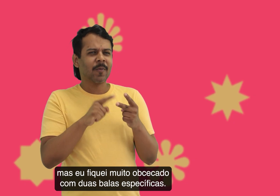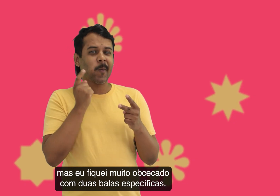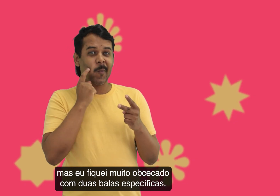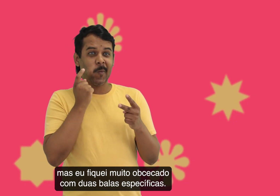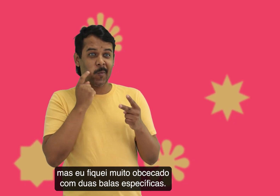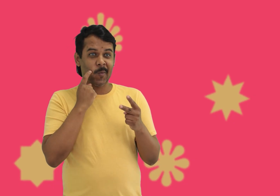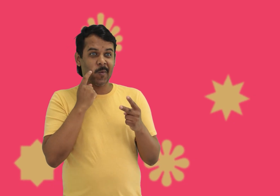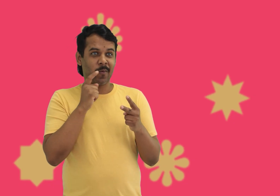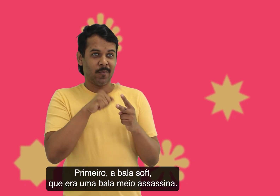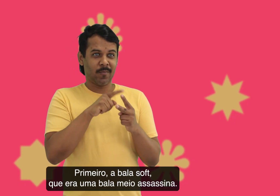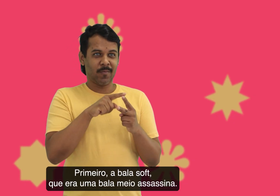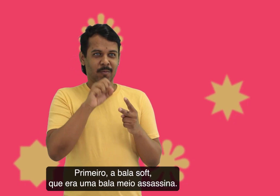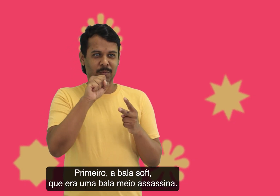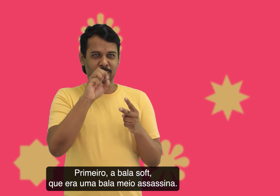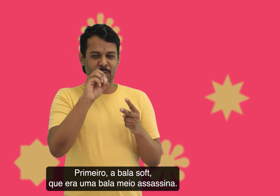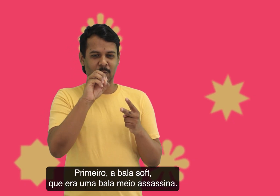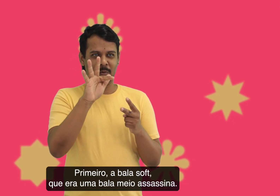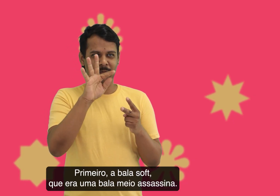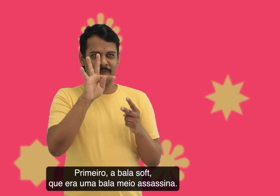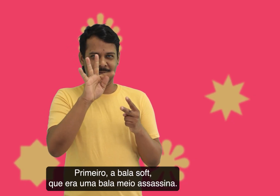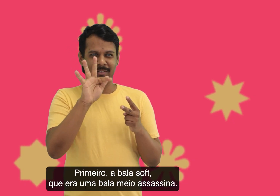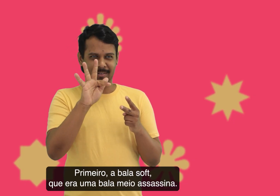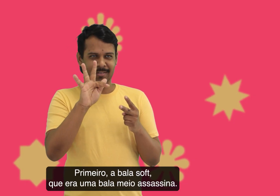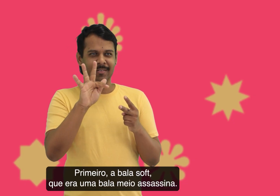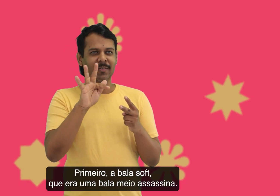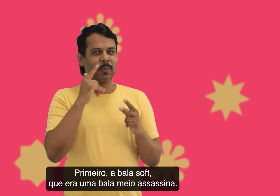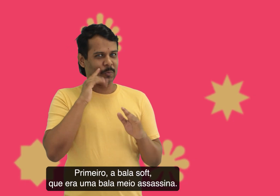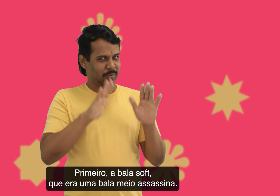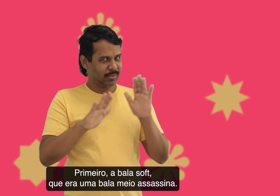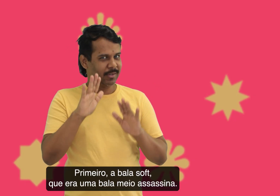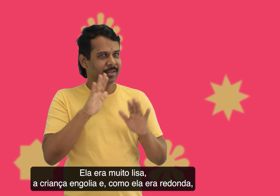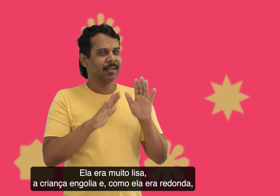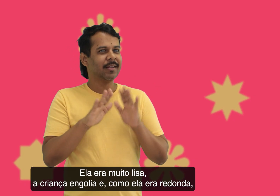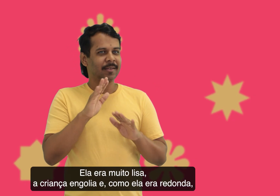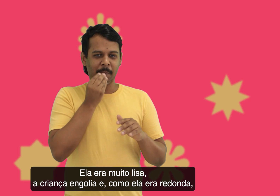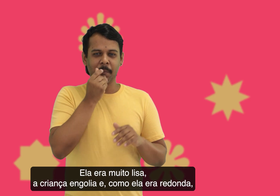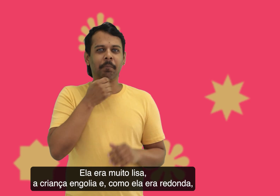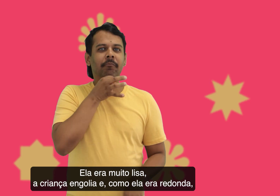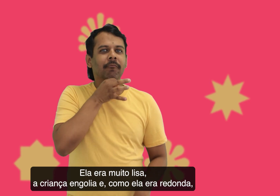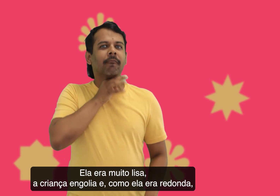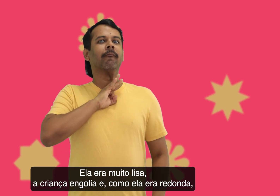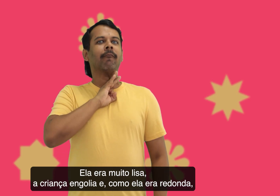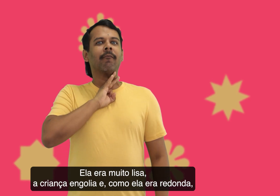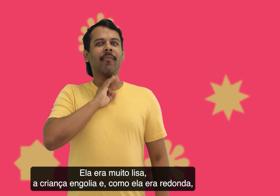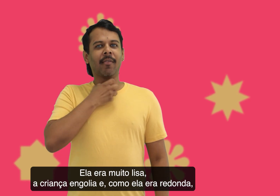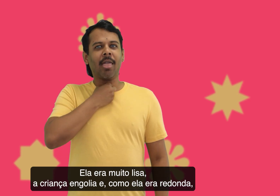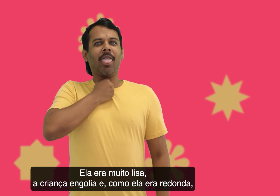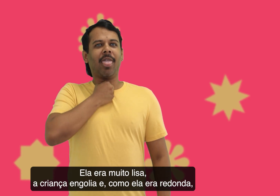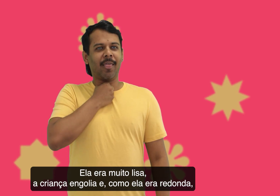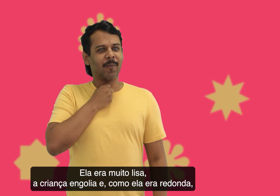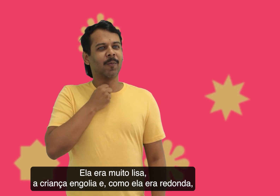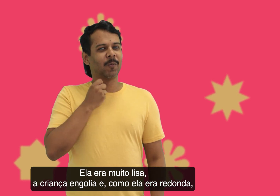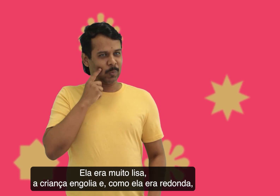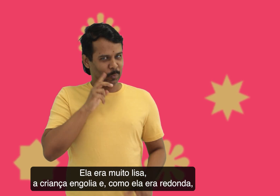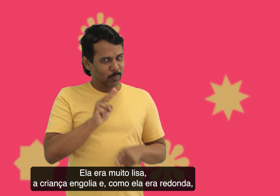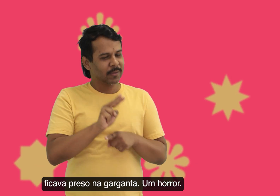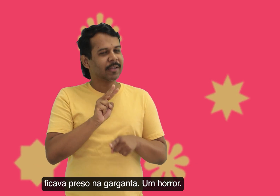balas específicas. Primeiro a bala soft, que era uma bala meio assassina, né? Ela era muito lisa, a criança engolia e como ela era redonda,